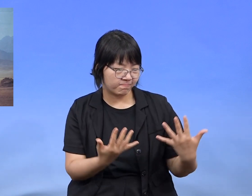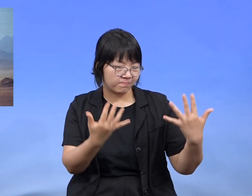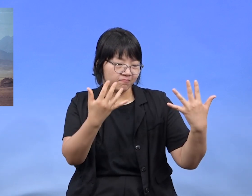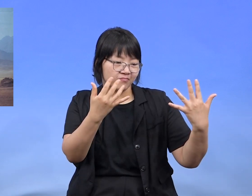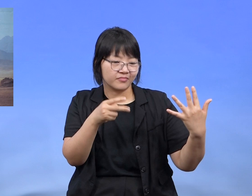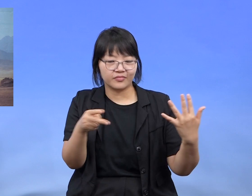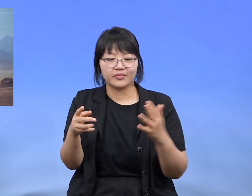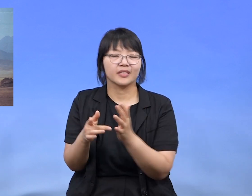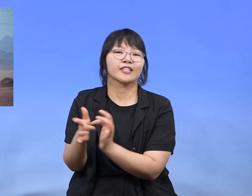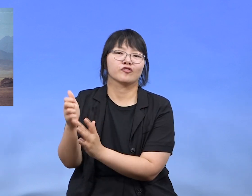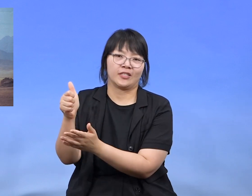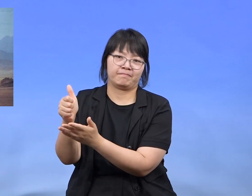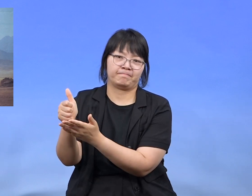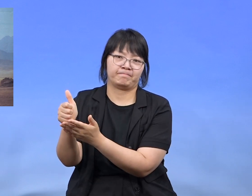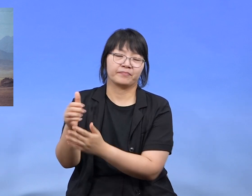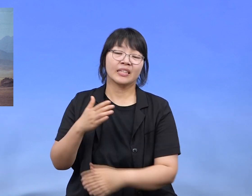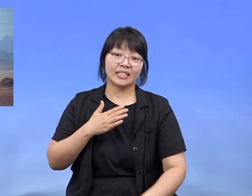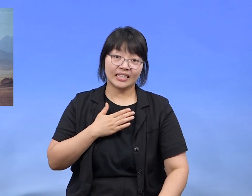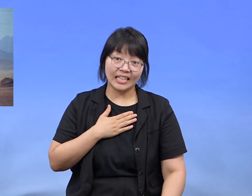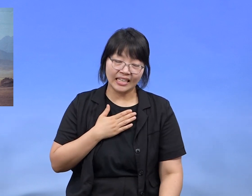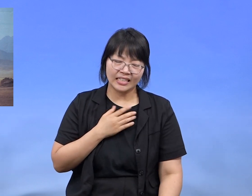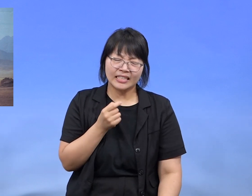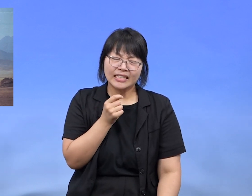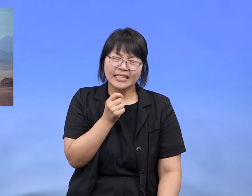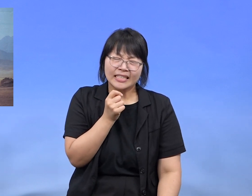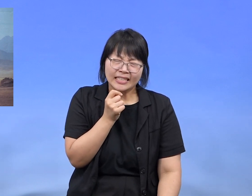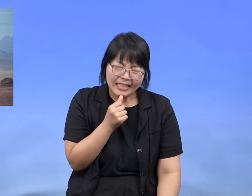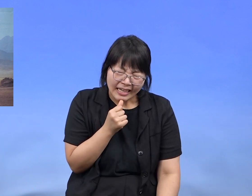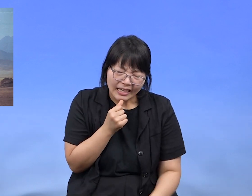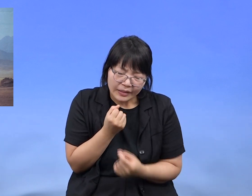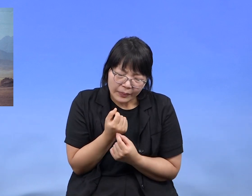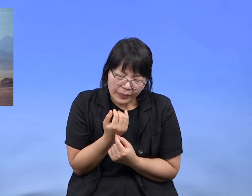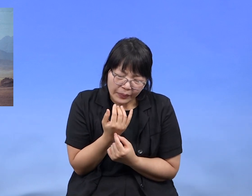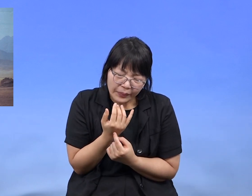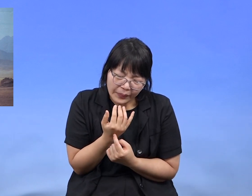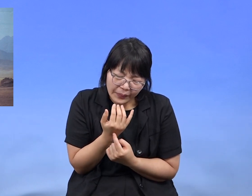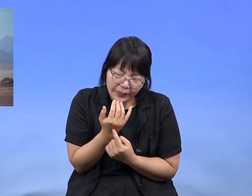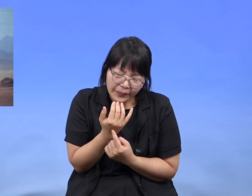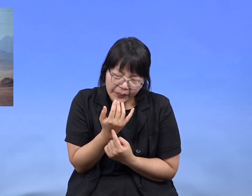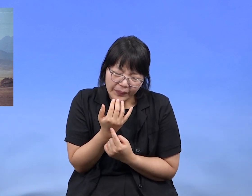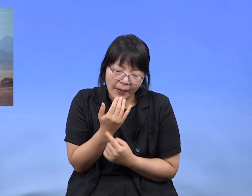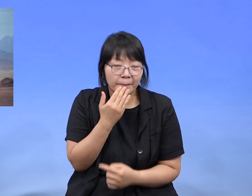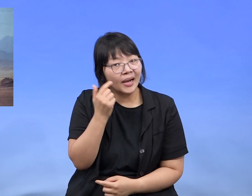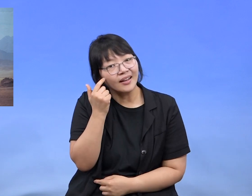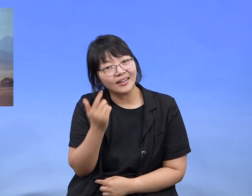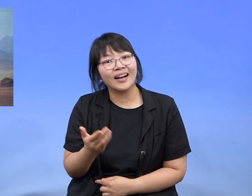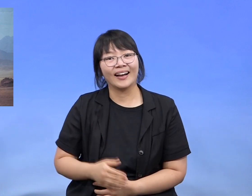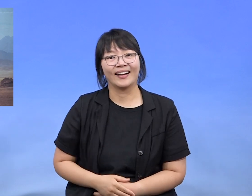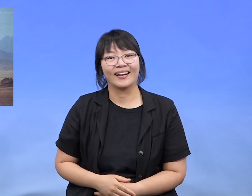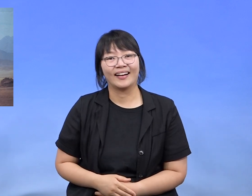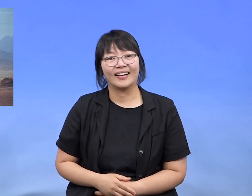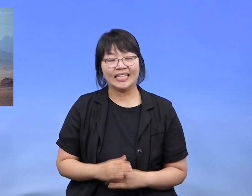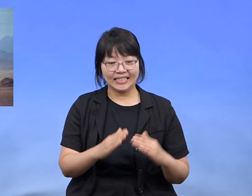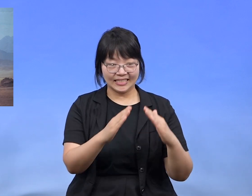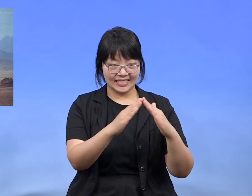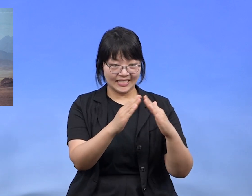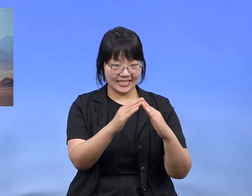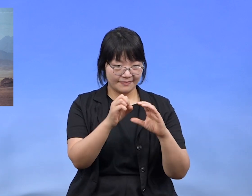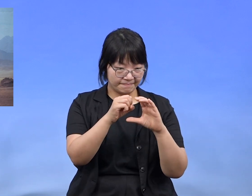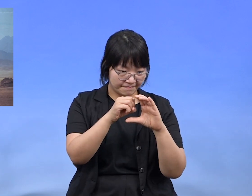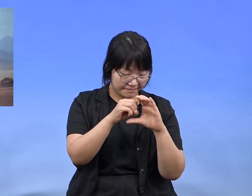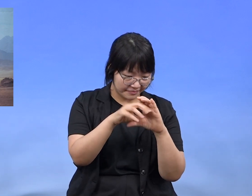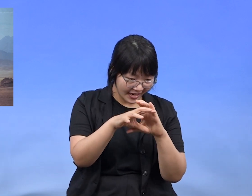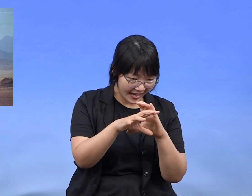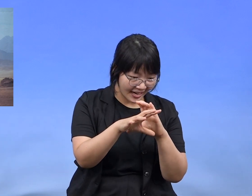그러나 작은 하나의 촛불, 어떨까요? 작은 하나의 촛불, 우리의 집을 밝힐 수 있는 작은